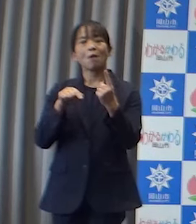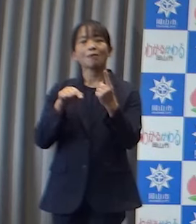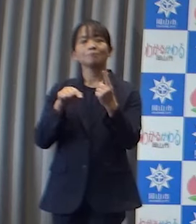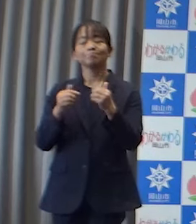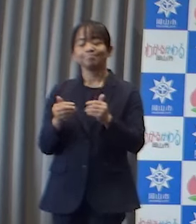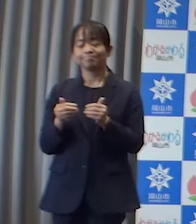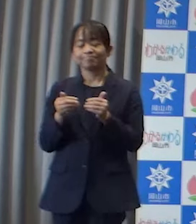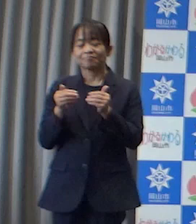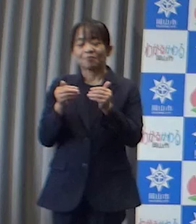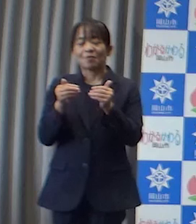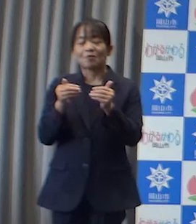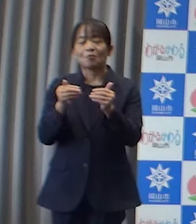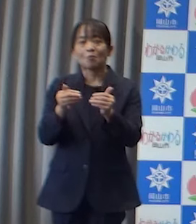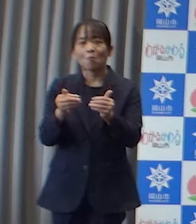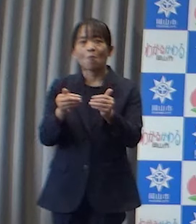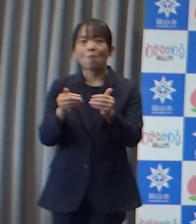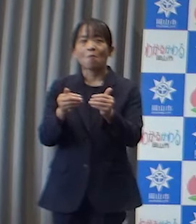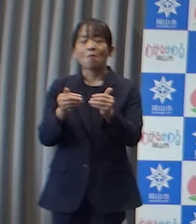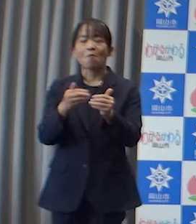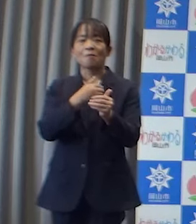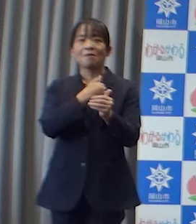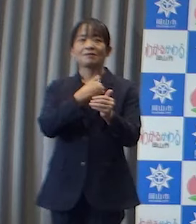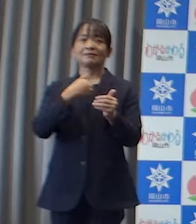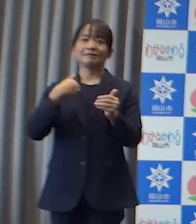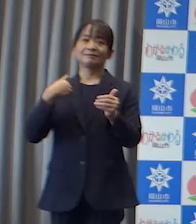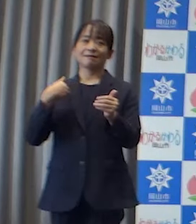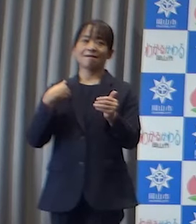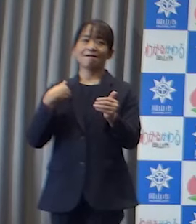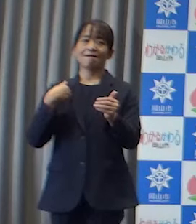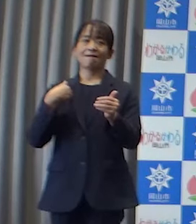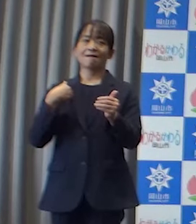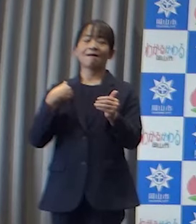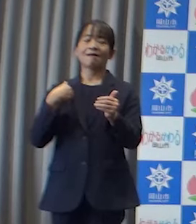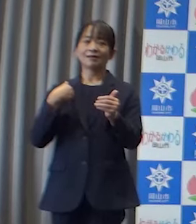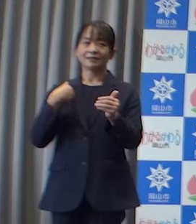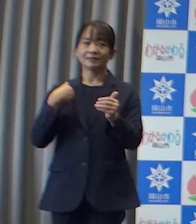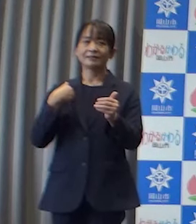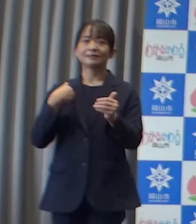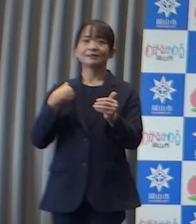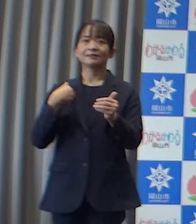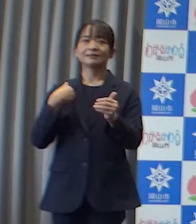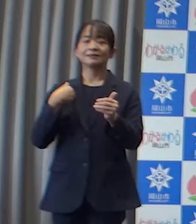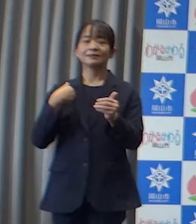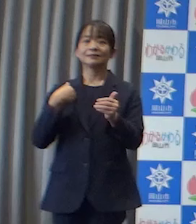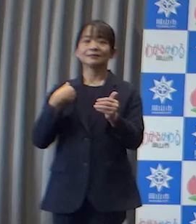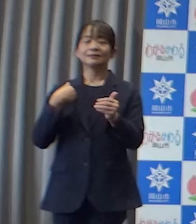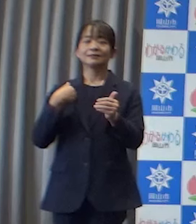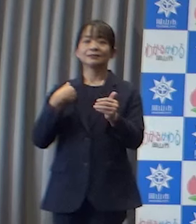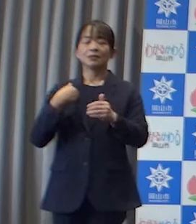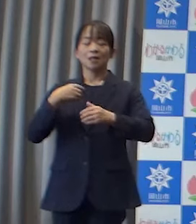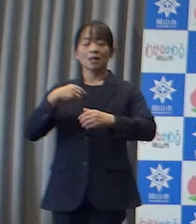動いたということであり、安井さんがおっしゃってるような議論っていうのは、